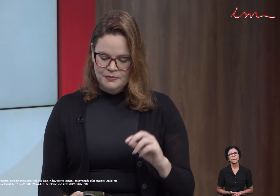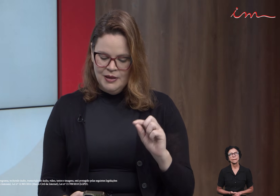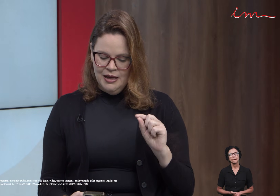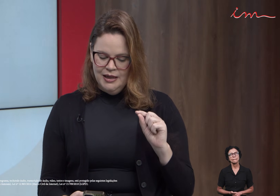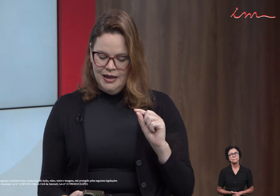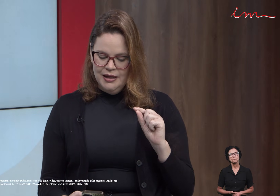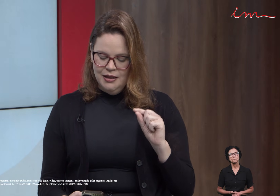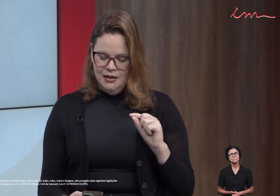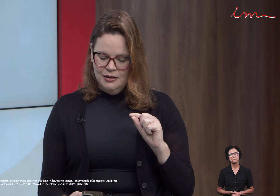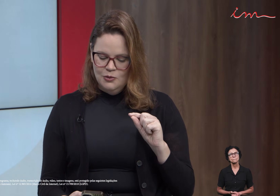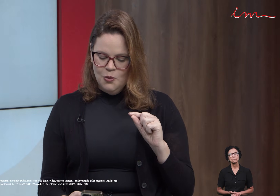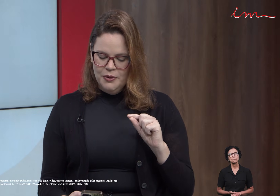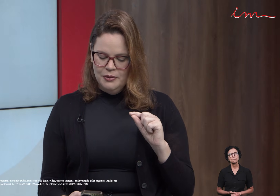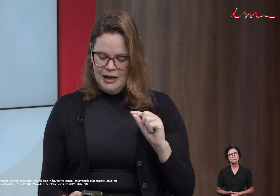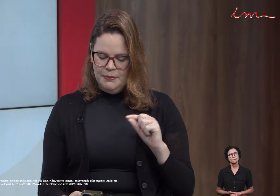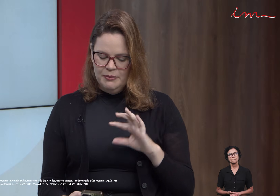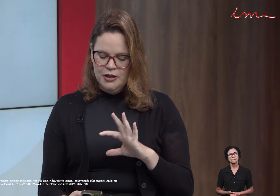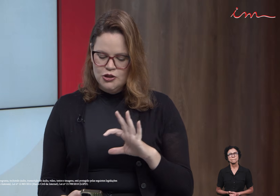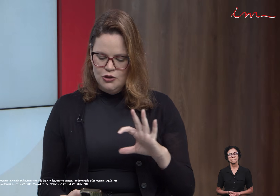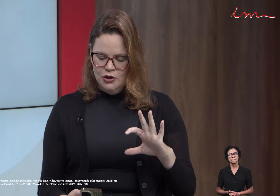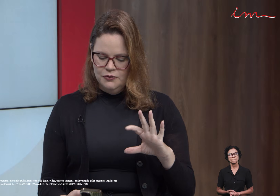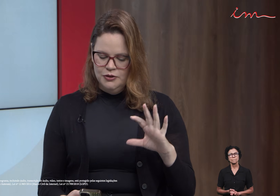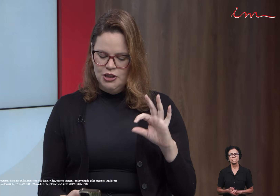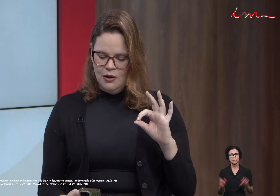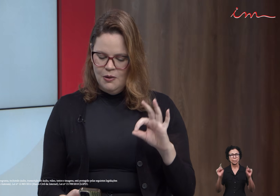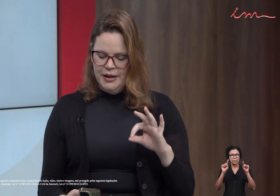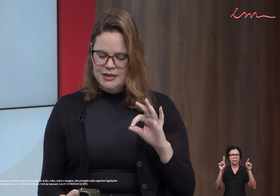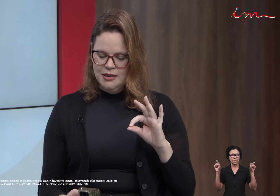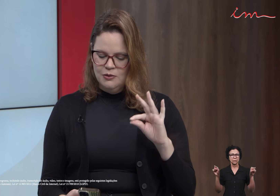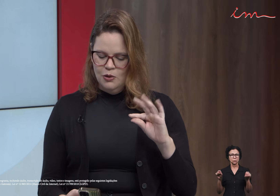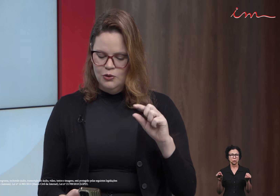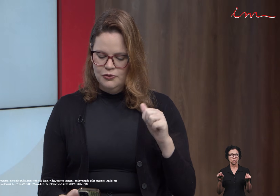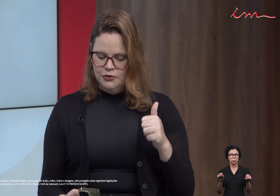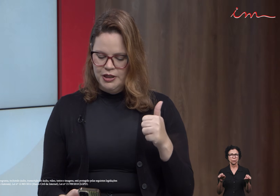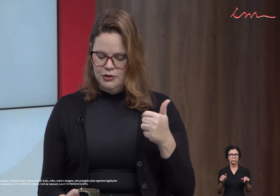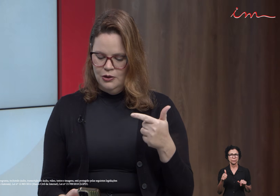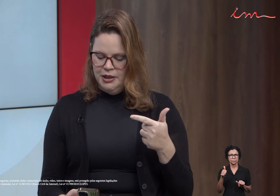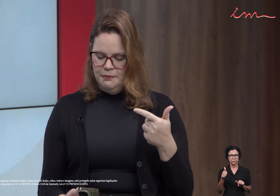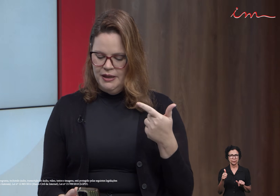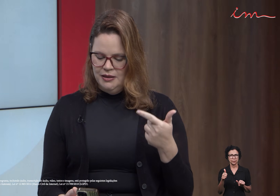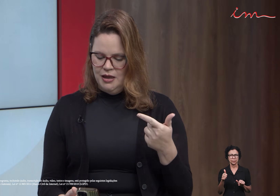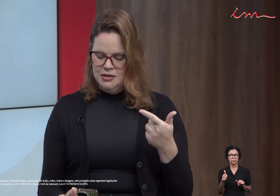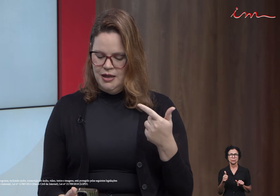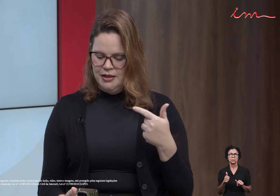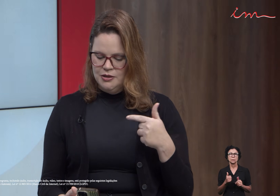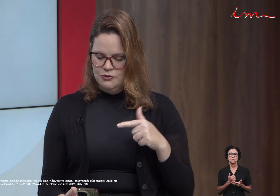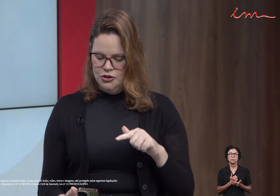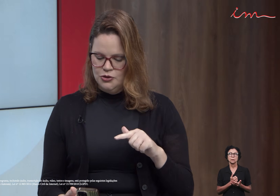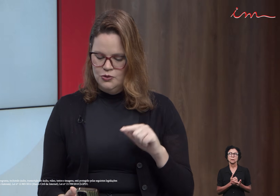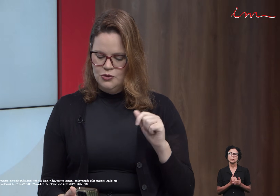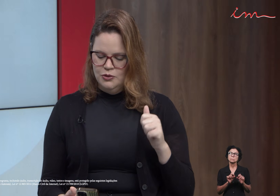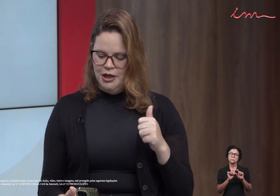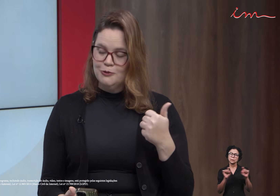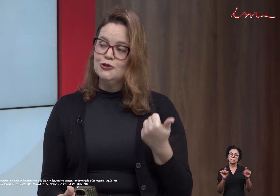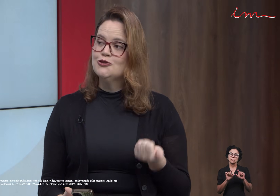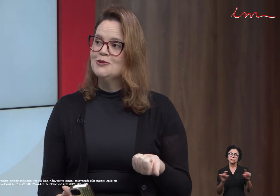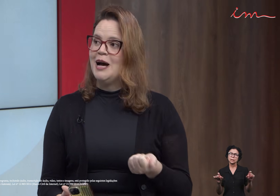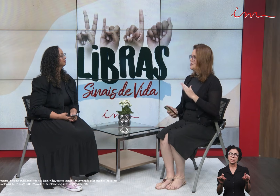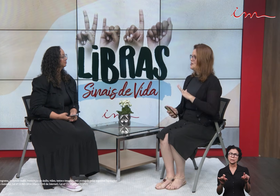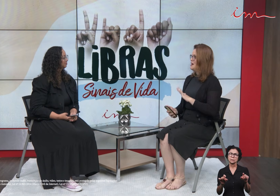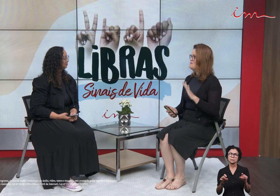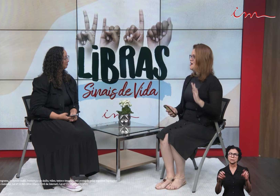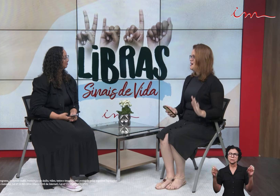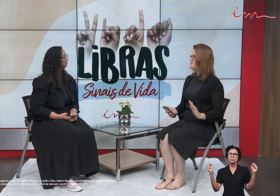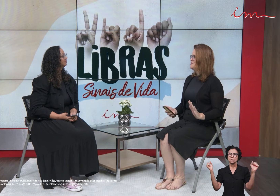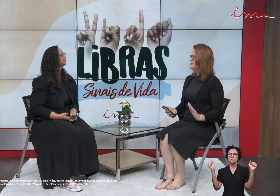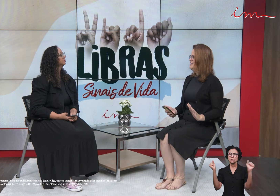louvor, e aí a primeira estrofe já começa com louvor e glória pertencem a Cristo Jesus, o leão de Judá,